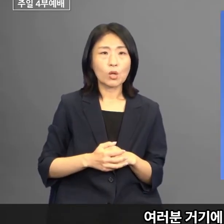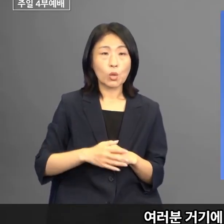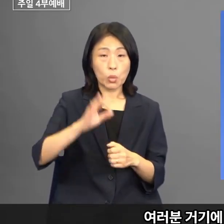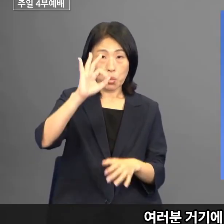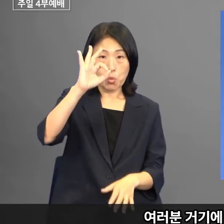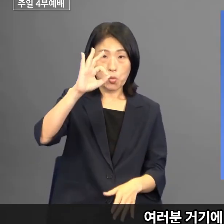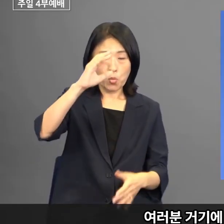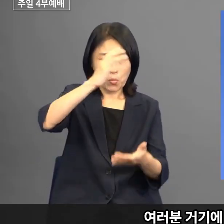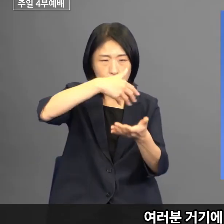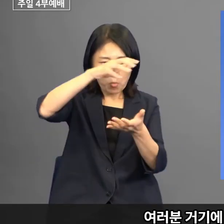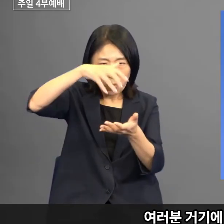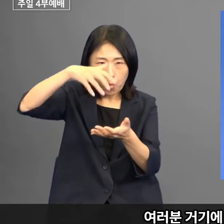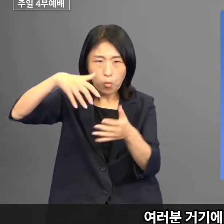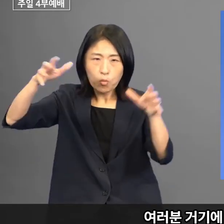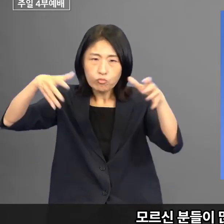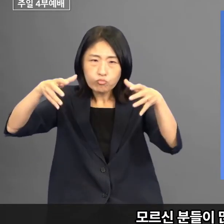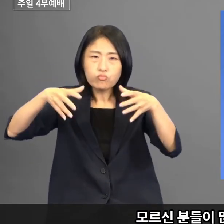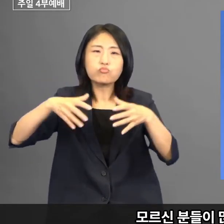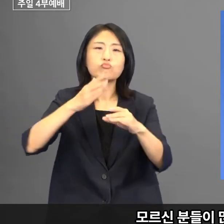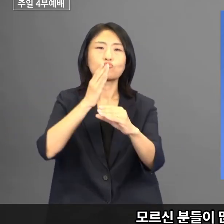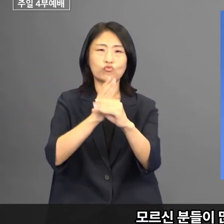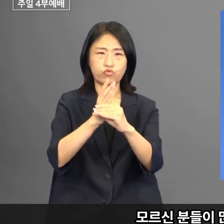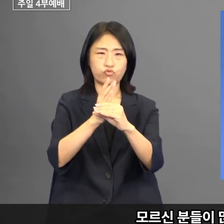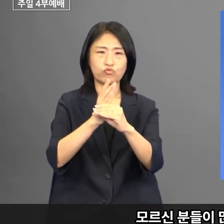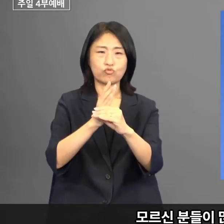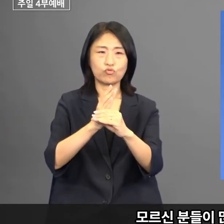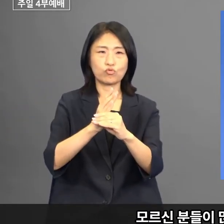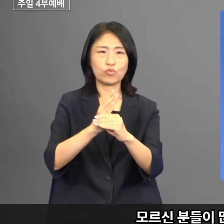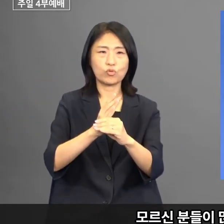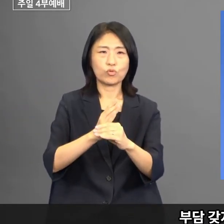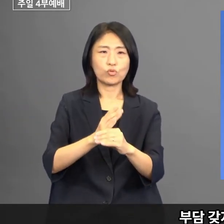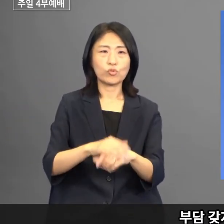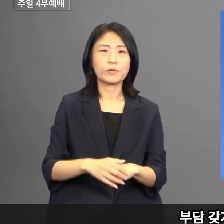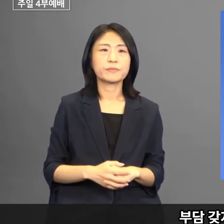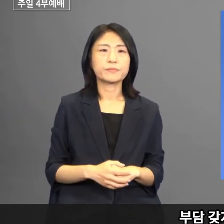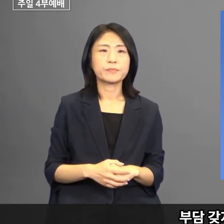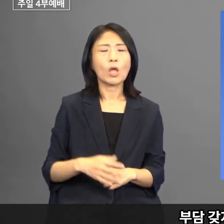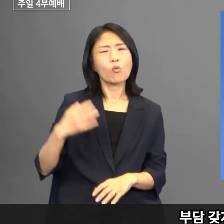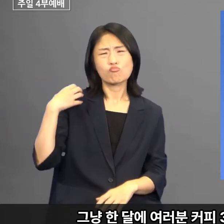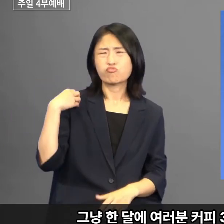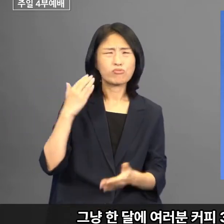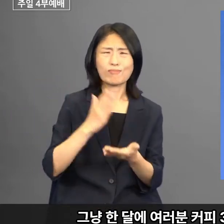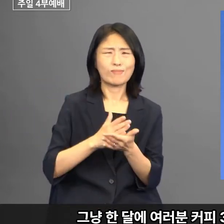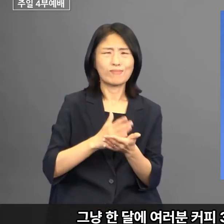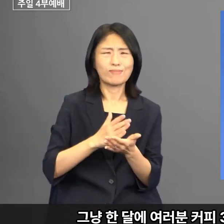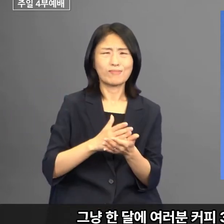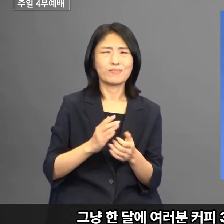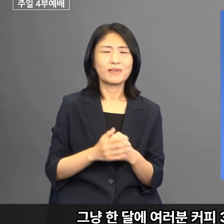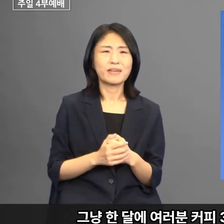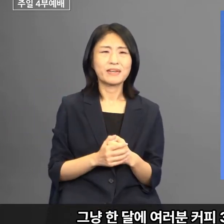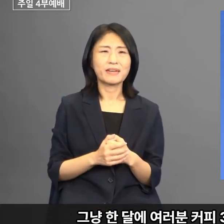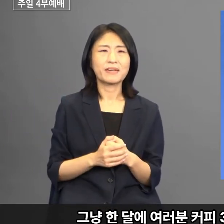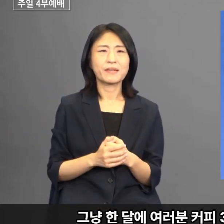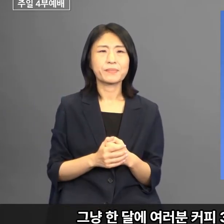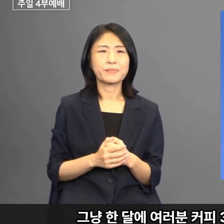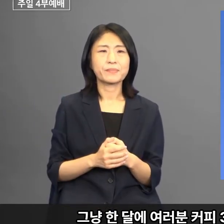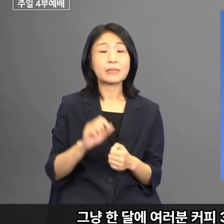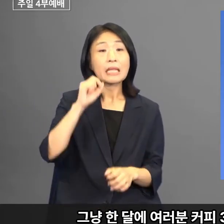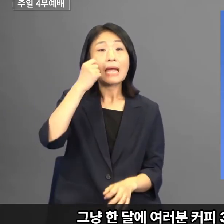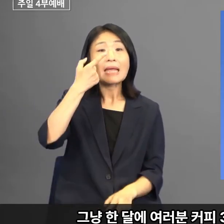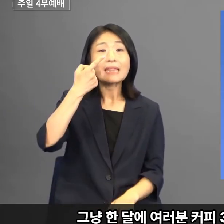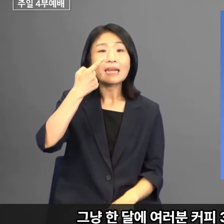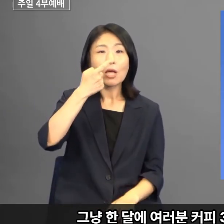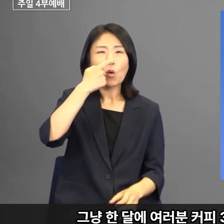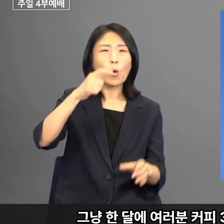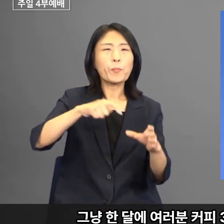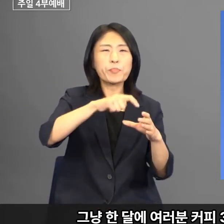거기에 동참하셨습니까? 모르시는 분들이 많으시죠? 괜찮아요. 부담 갖지 마십시오. 그냥 한 달에 여러분